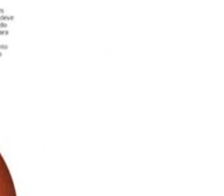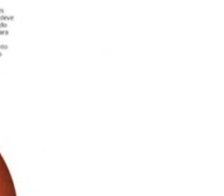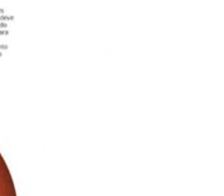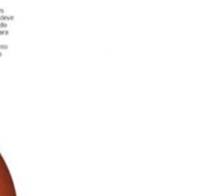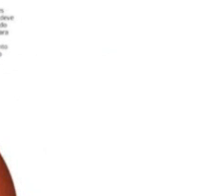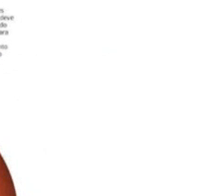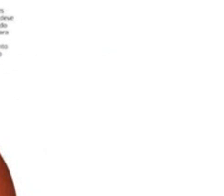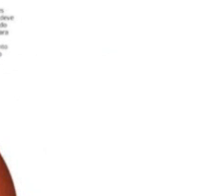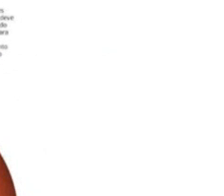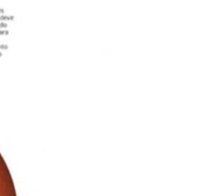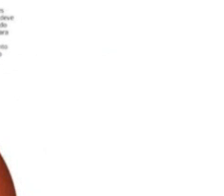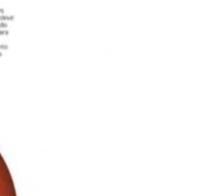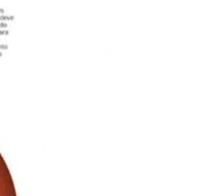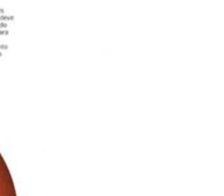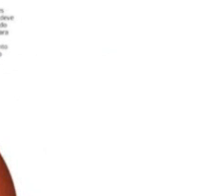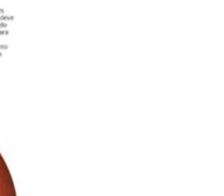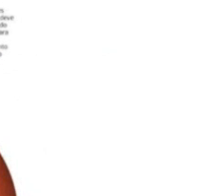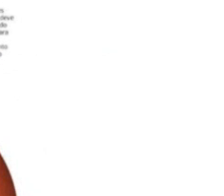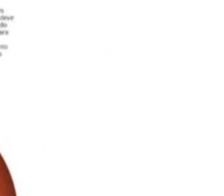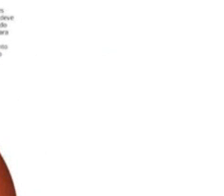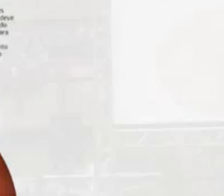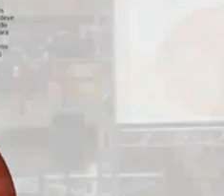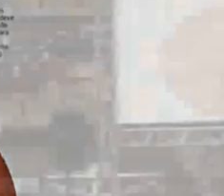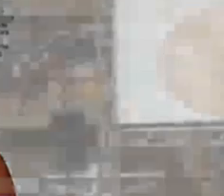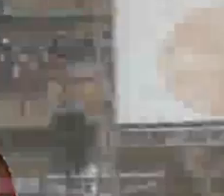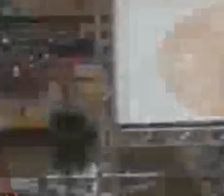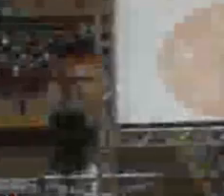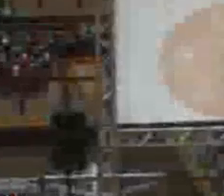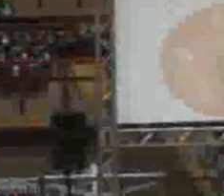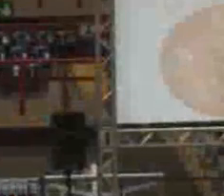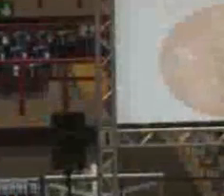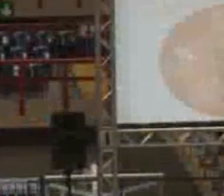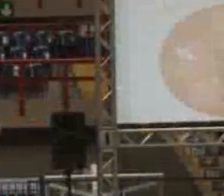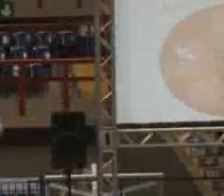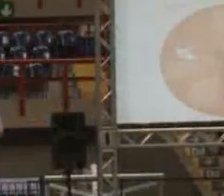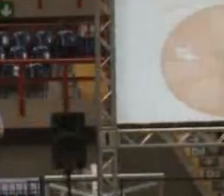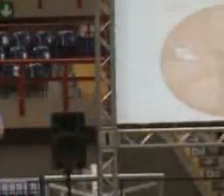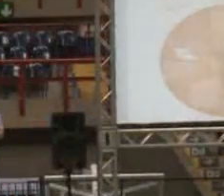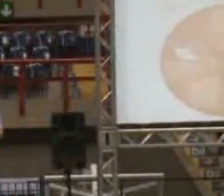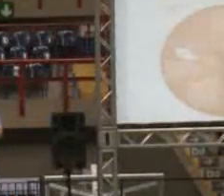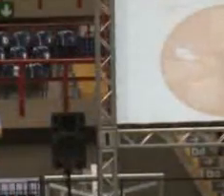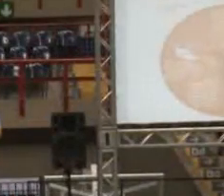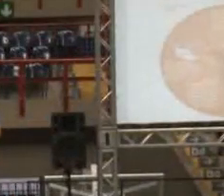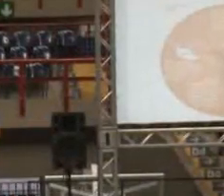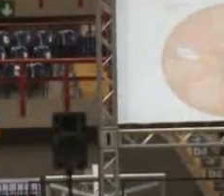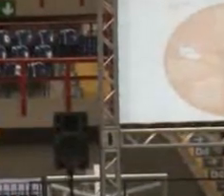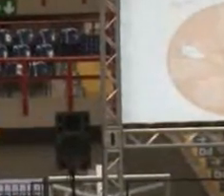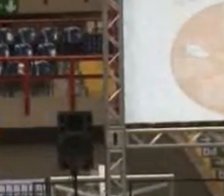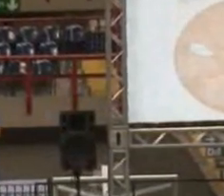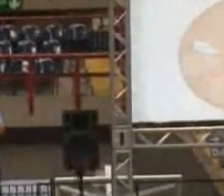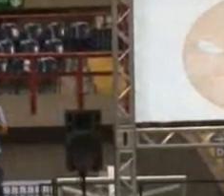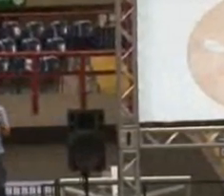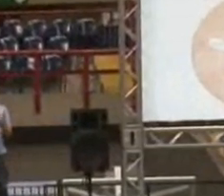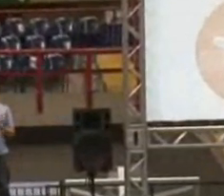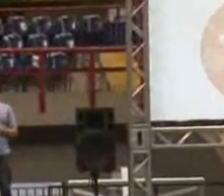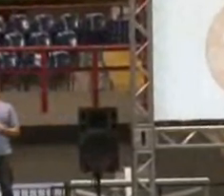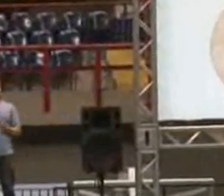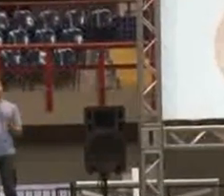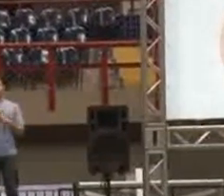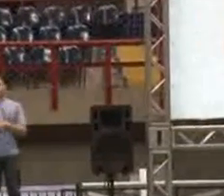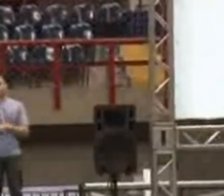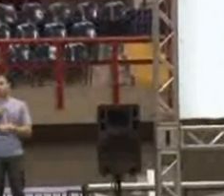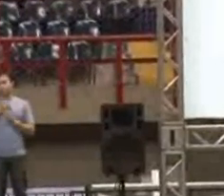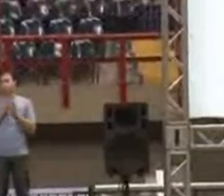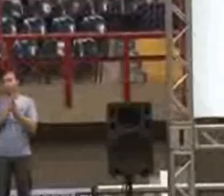professor Ricardo, não usufruam sempre dessa pílula. Não deve ser tomada de maneira indiscriminada. Preste